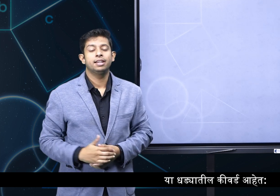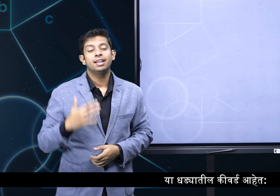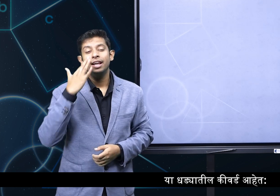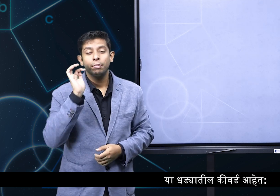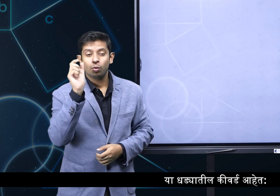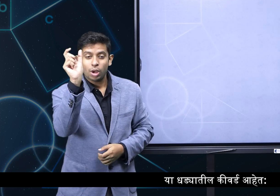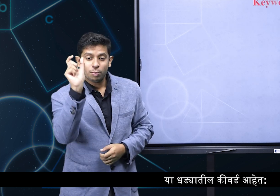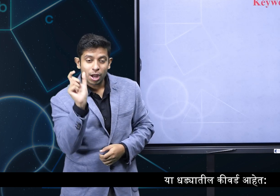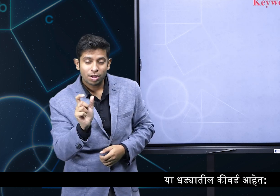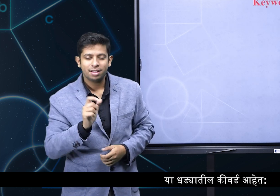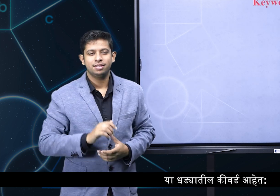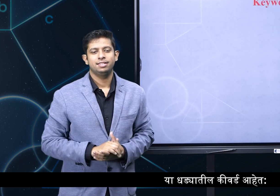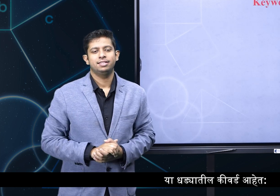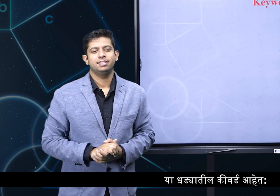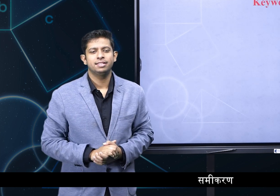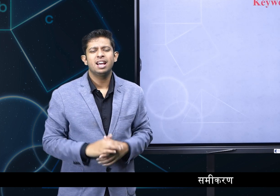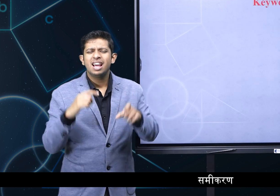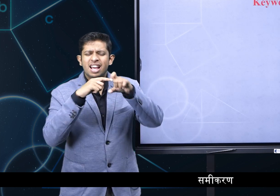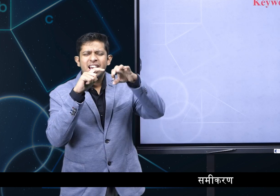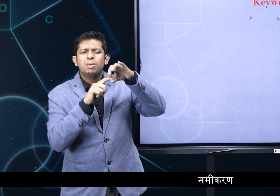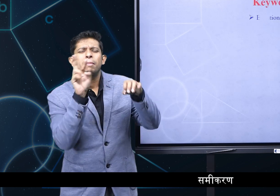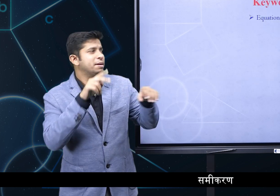या धड्यातील कीवर्ड आहेत: समीकरण,